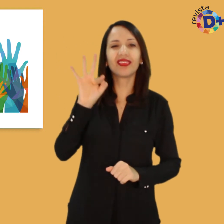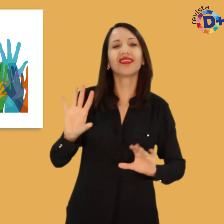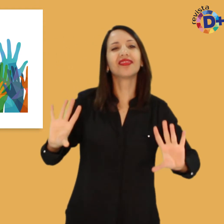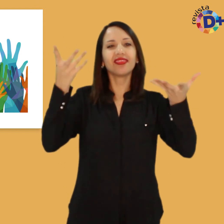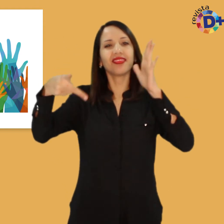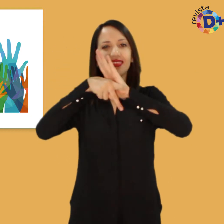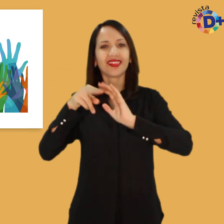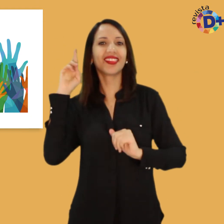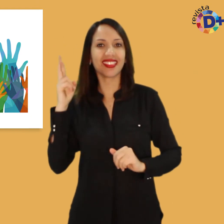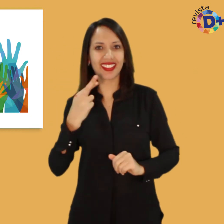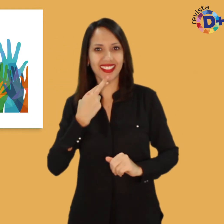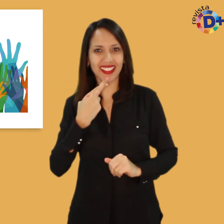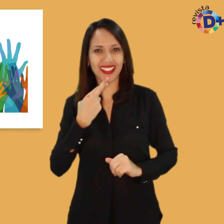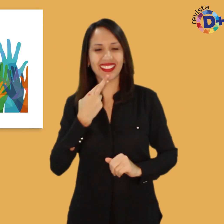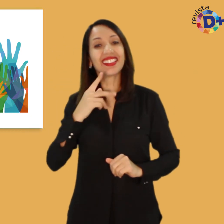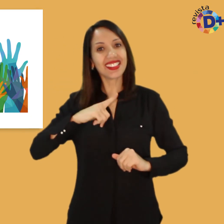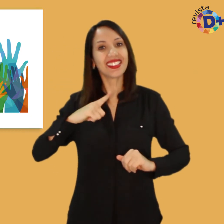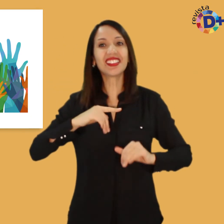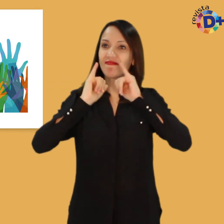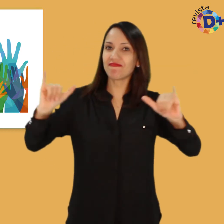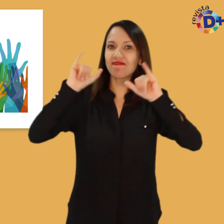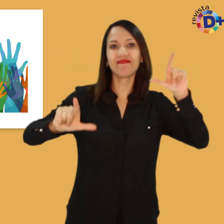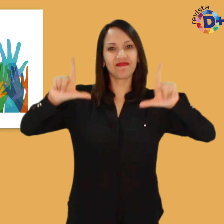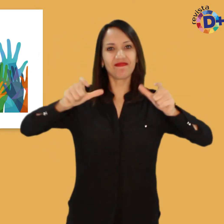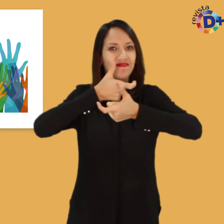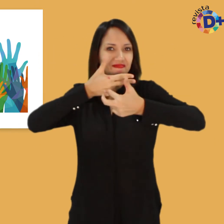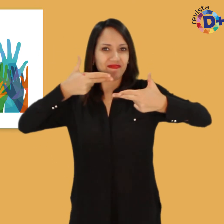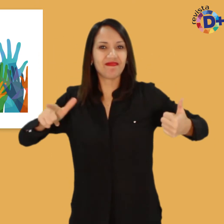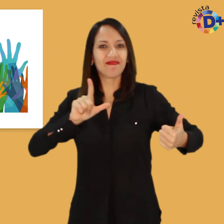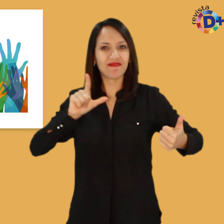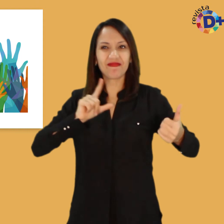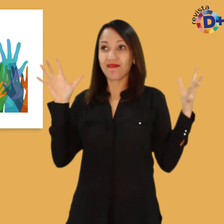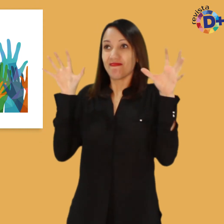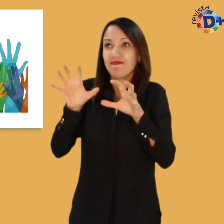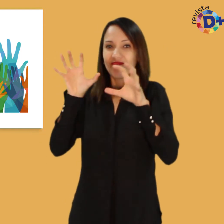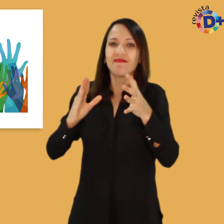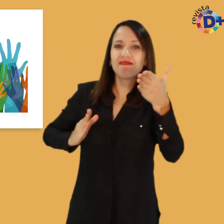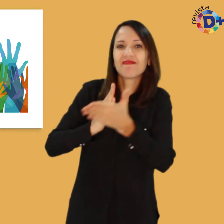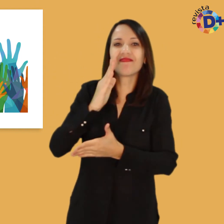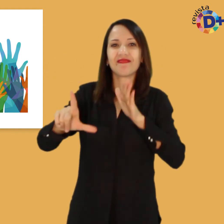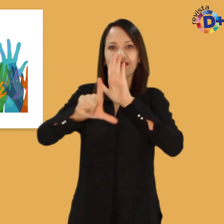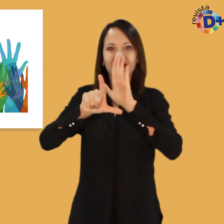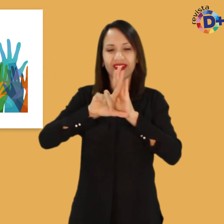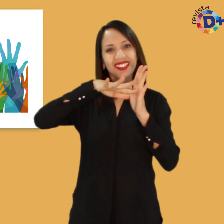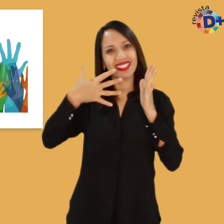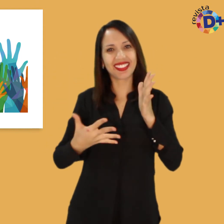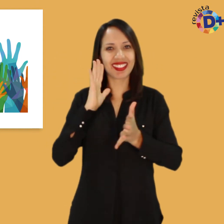e ganhou até espaço na mídia, o que serviu também como pressão para a aprovação da Lei da Libras, em